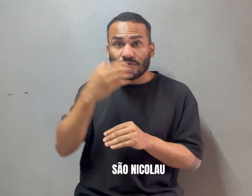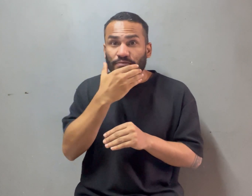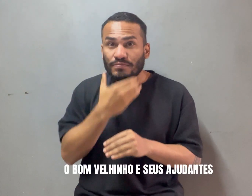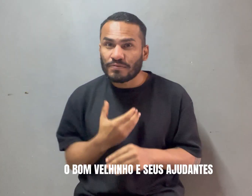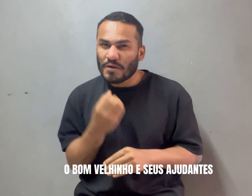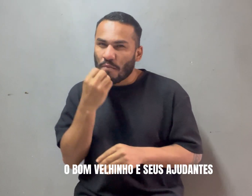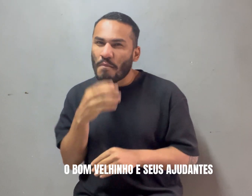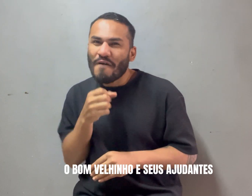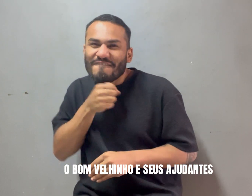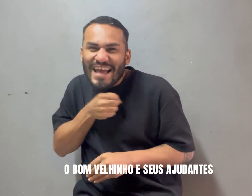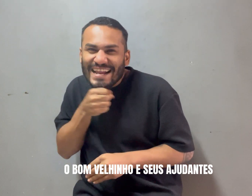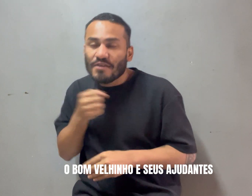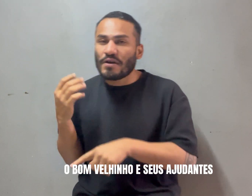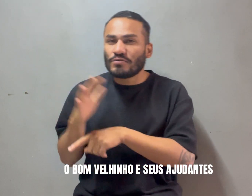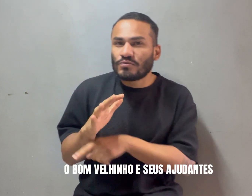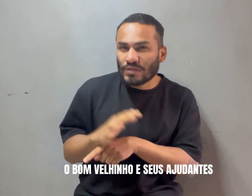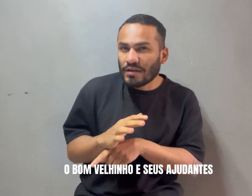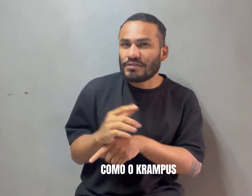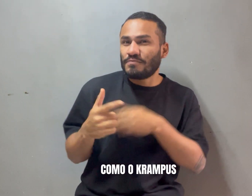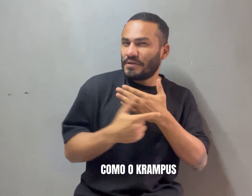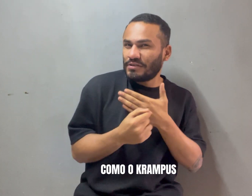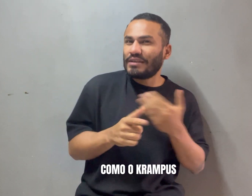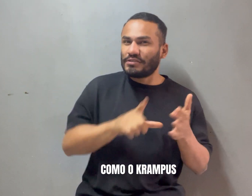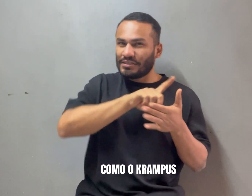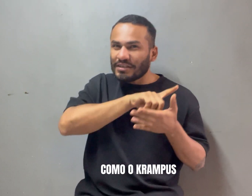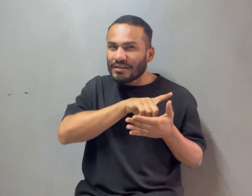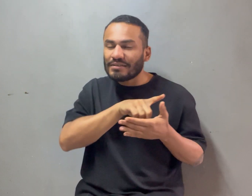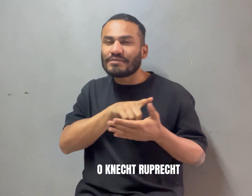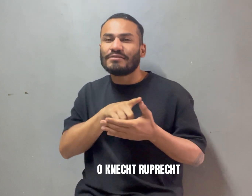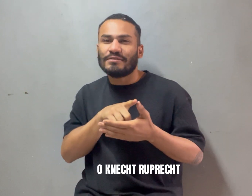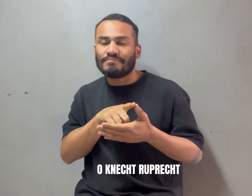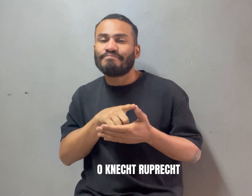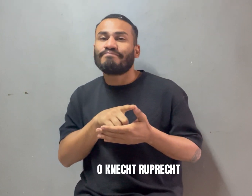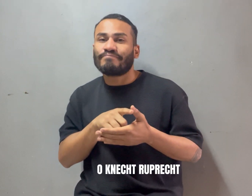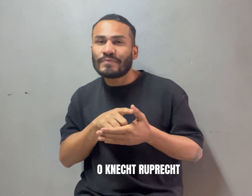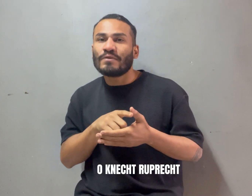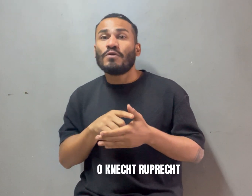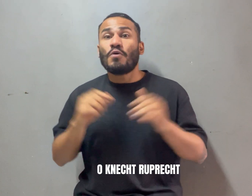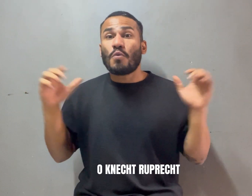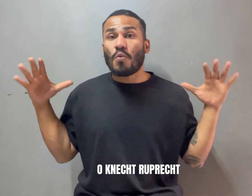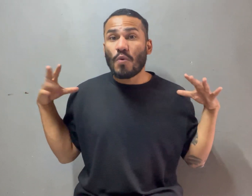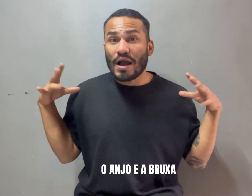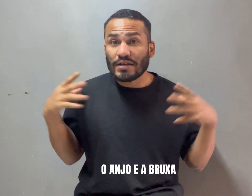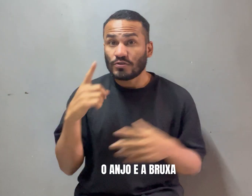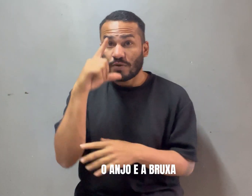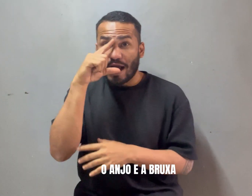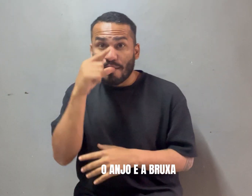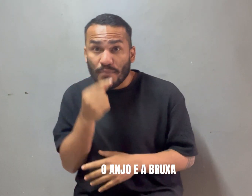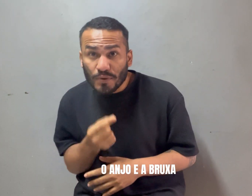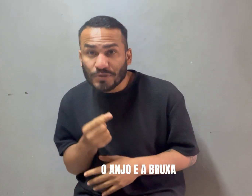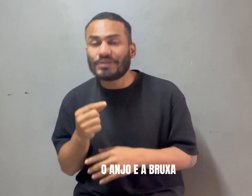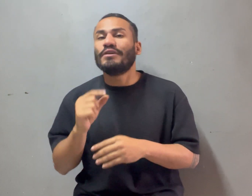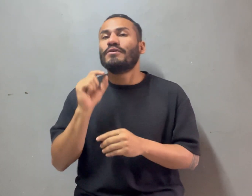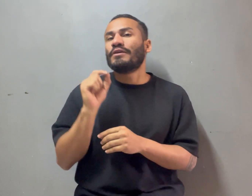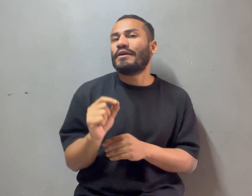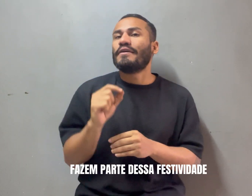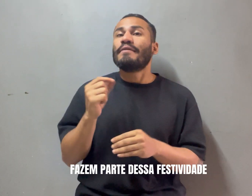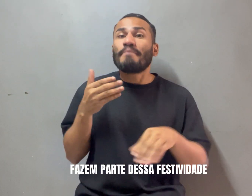o bom velhinho, e seus ajudantes, como o Krampus, o Knecht Ruprecht, o anjo e a bruxa, fazem parte